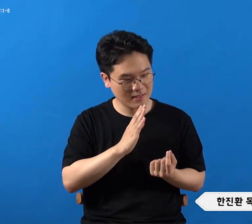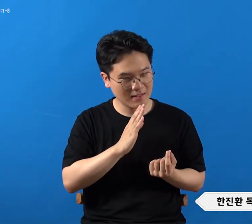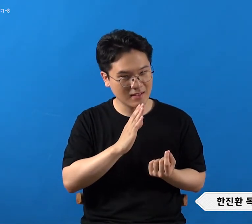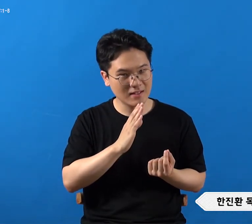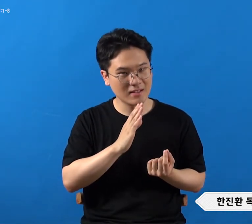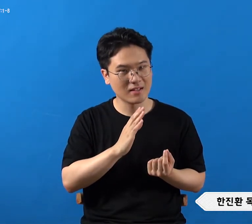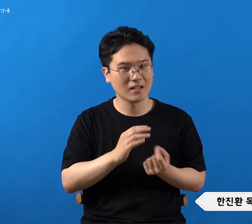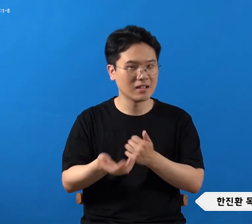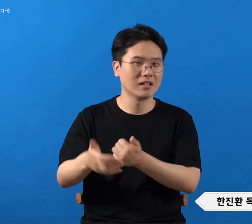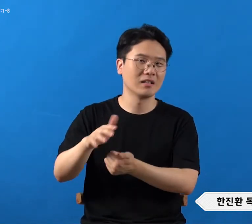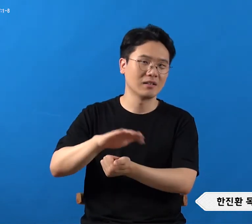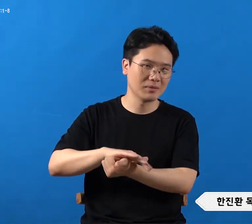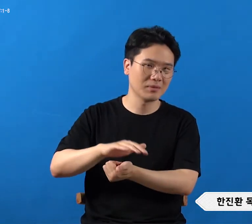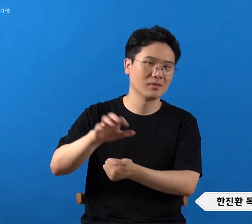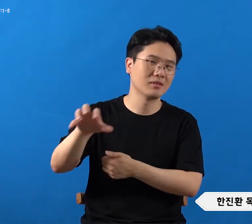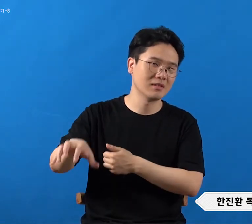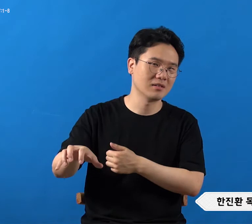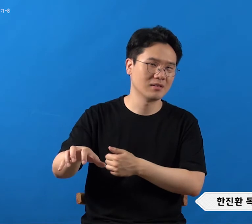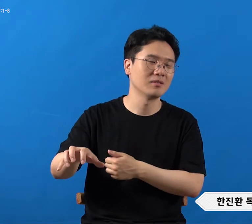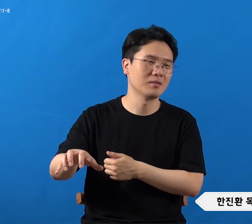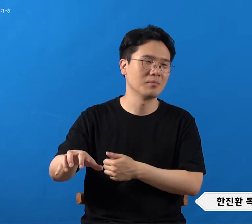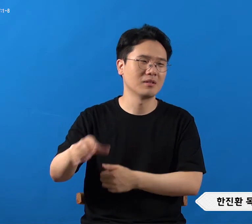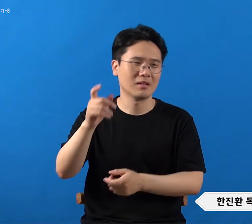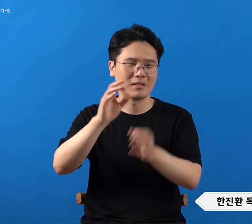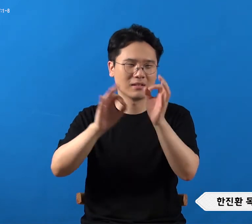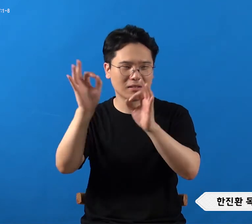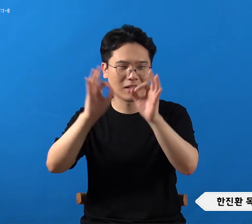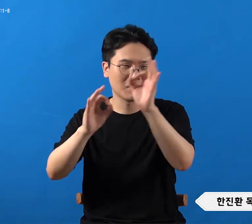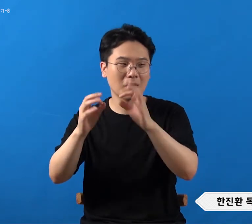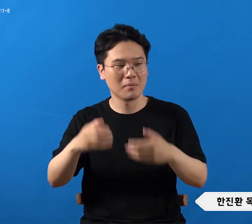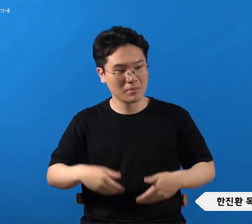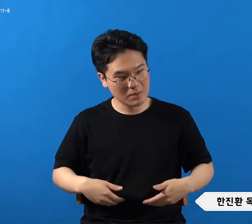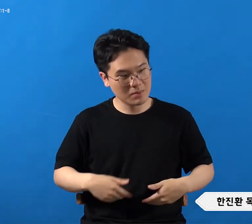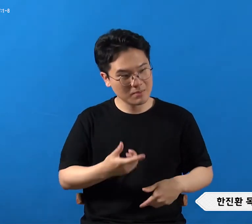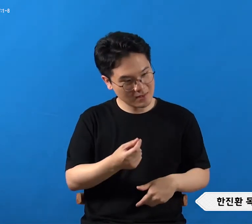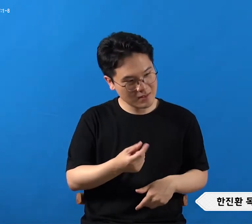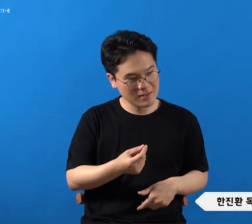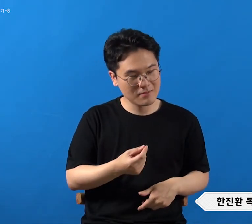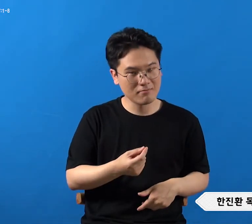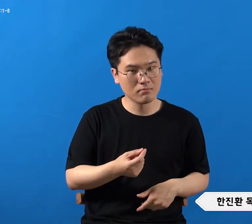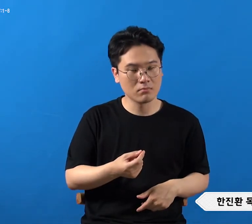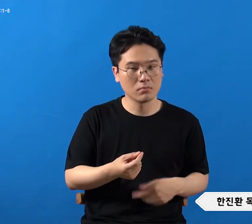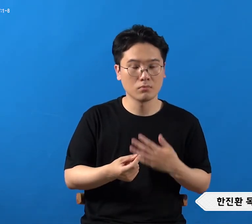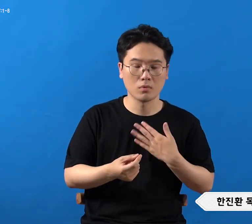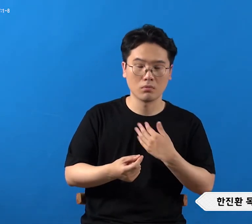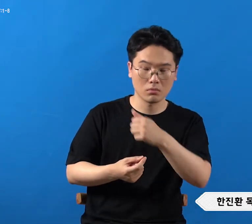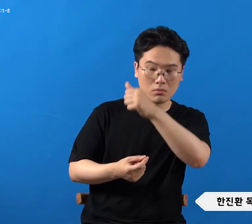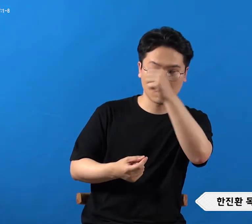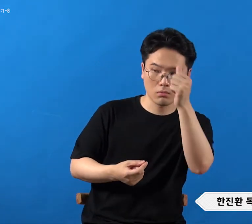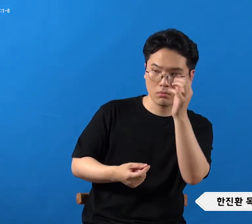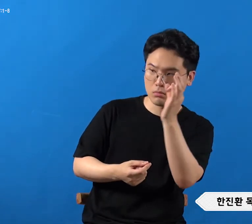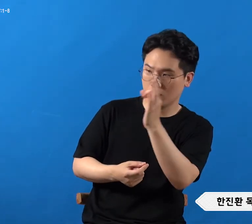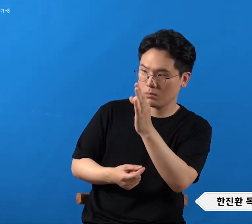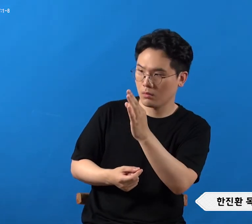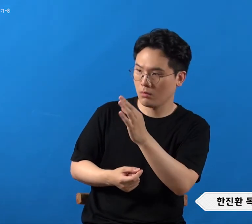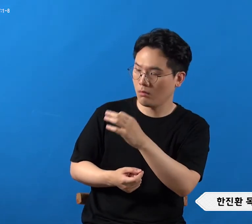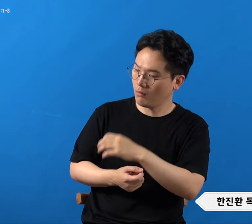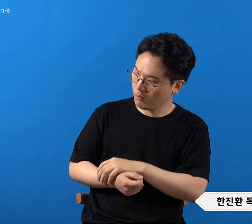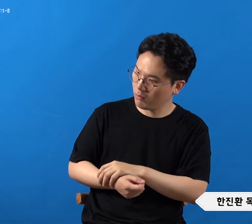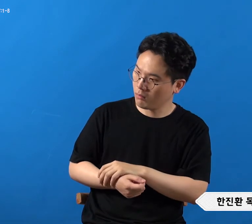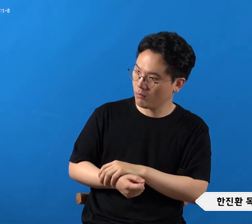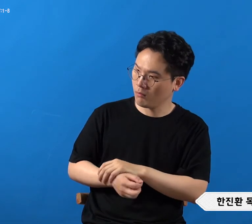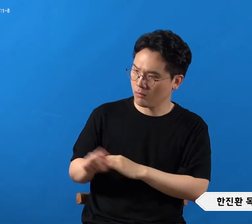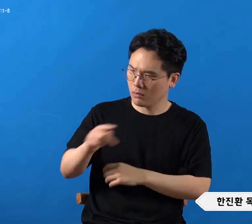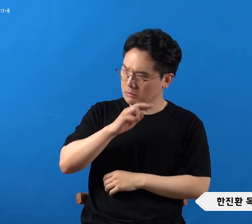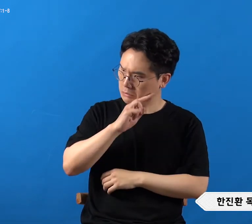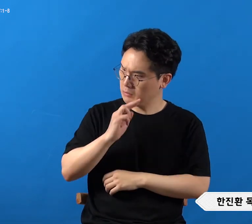장지를 알아봐야 안 되겠습니까? 제가 장로님 빤히 쳐다봤어요. 자기 마음에 아무래도 안 될 것 같으면